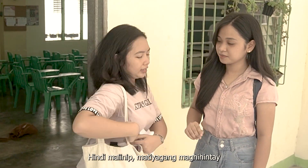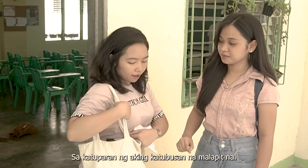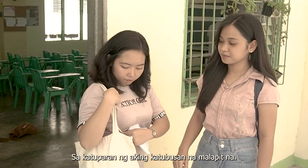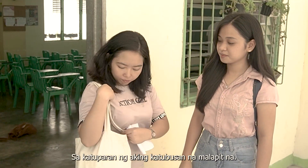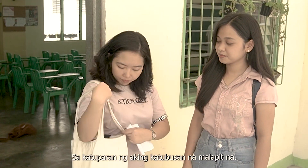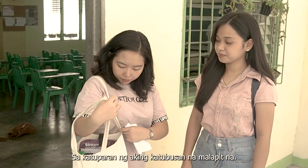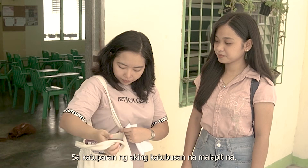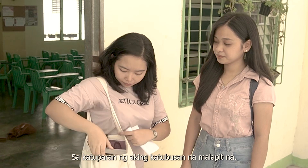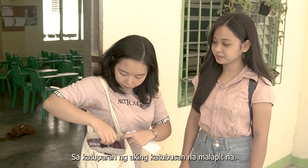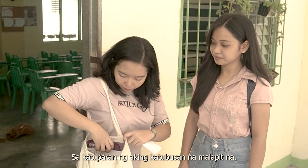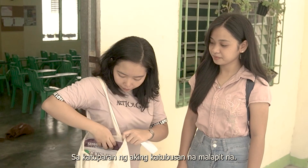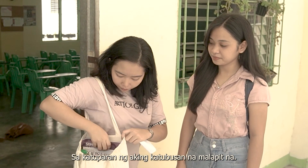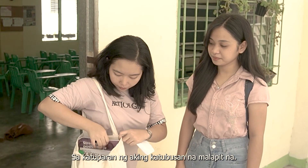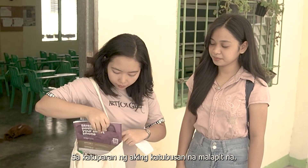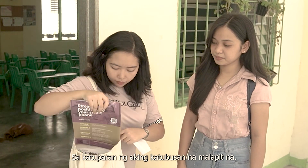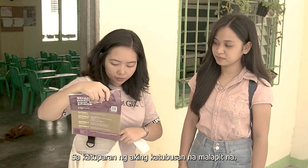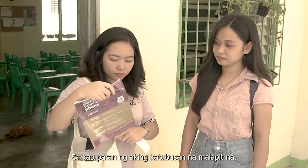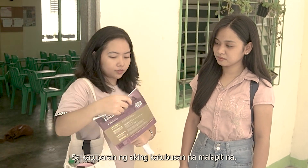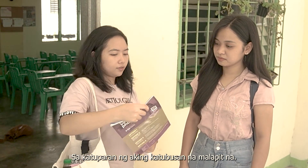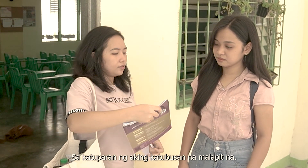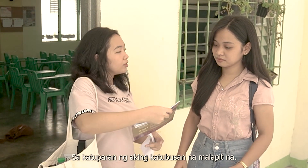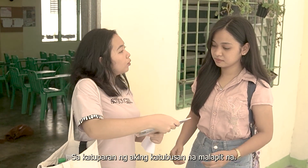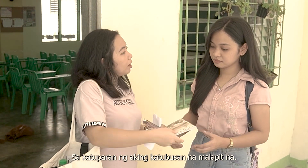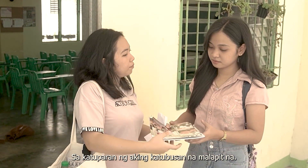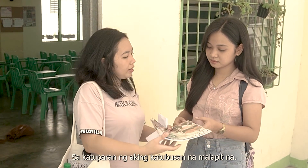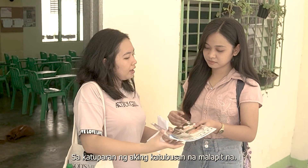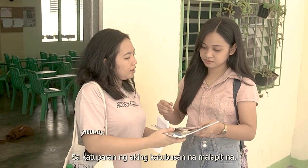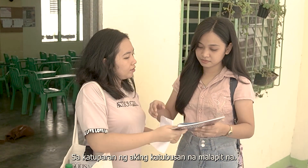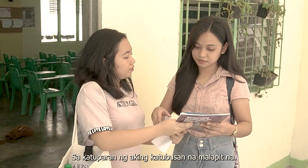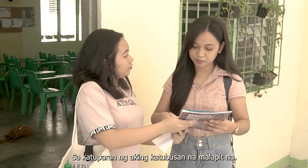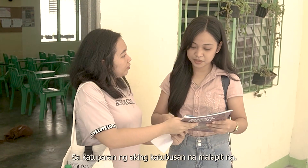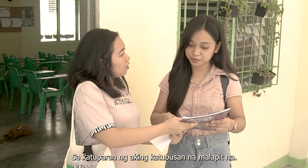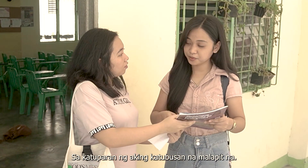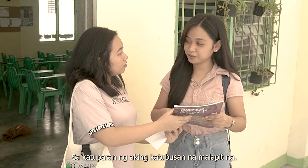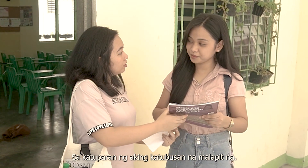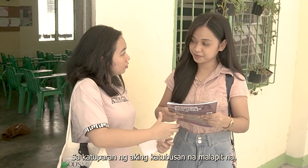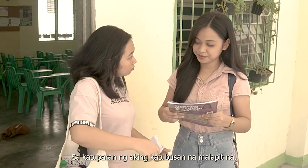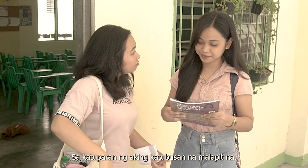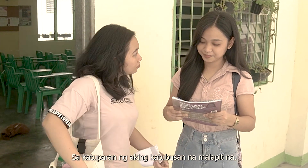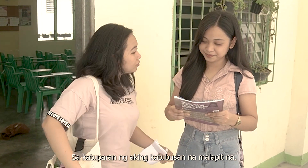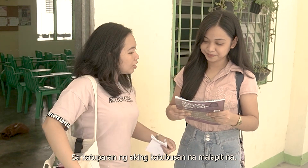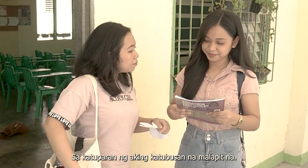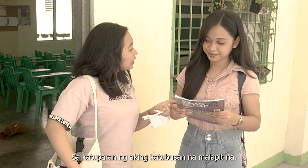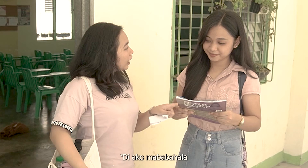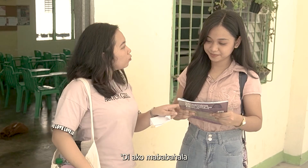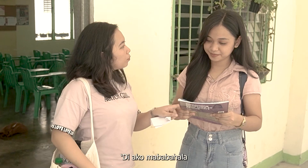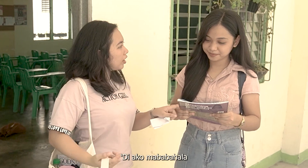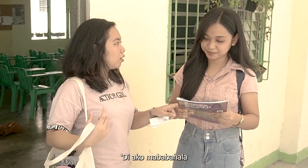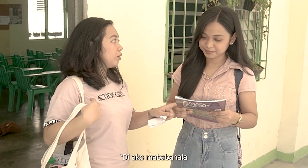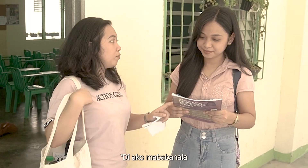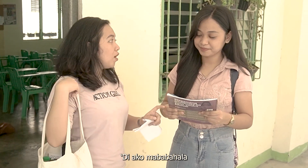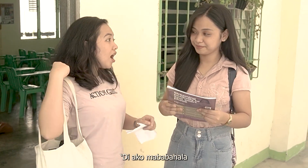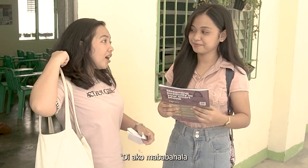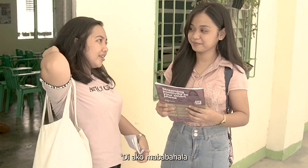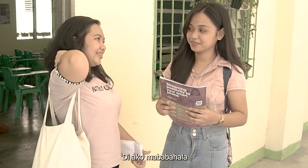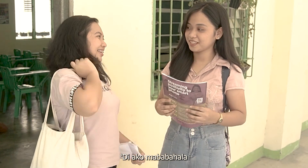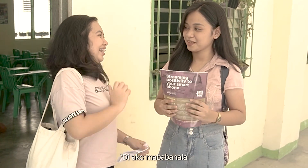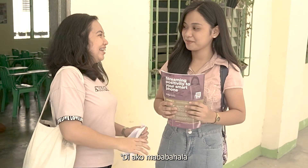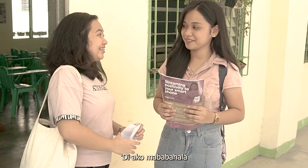maghihintay sa katuparan ng aking katubusan na malapit na. Di ako